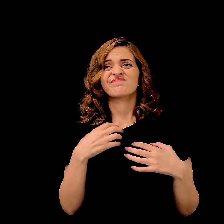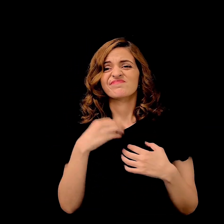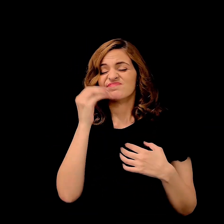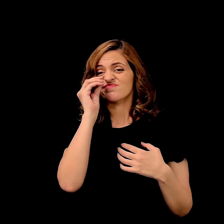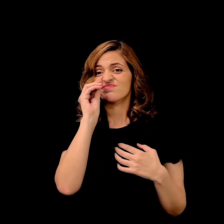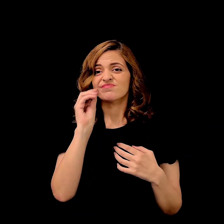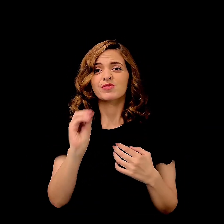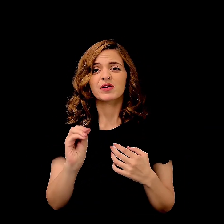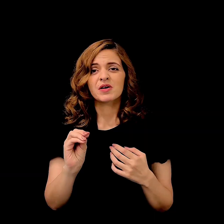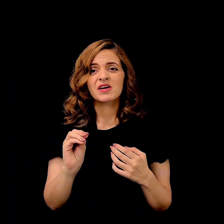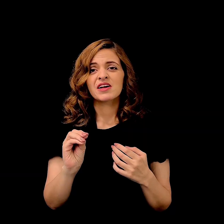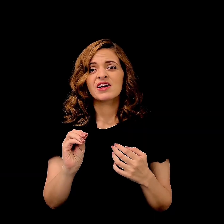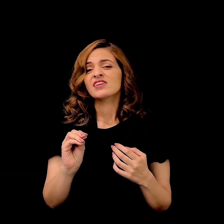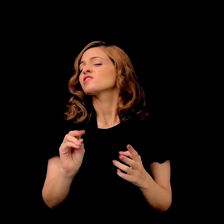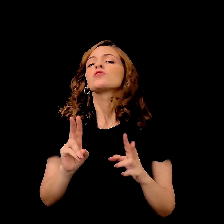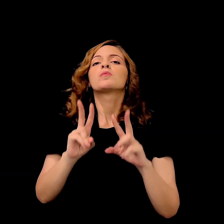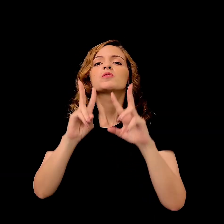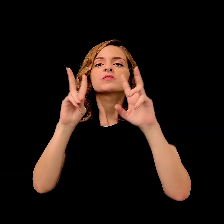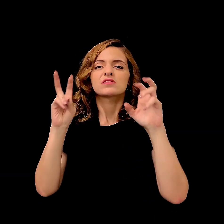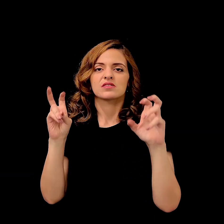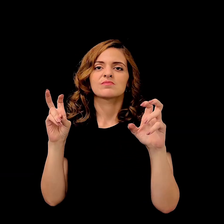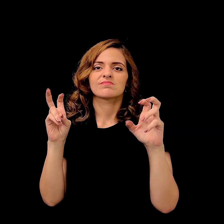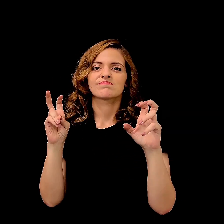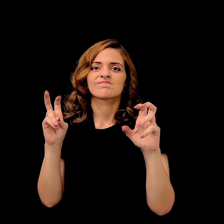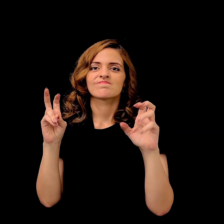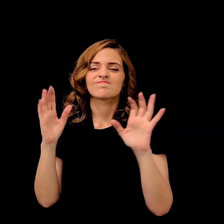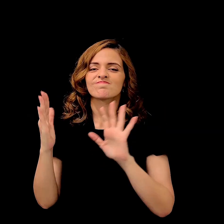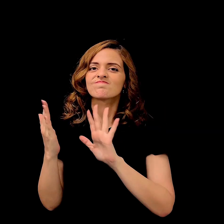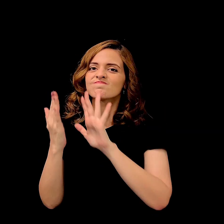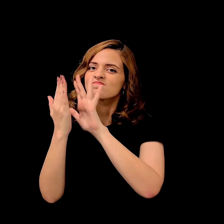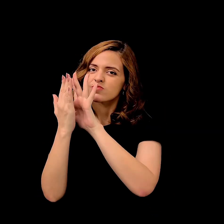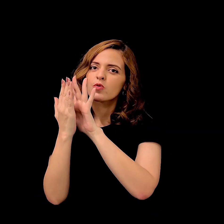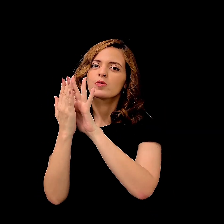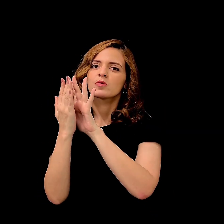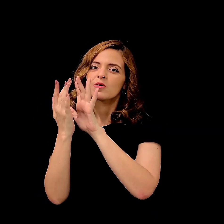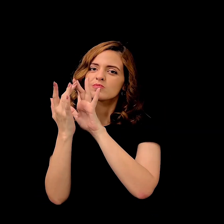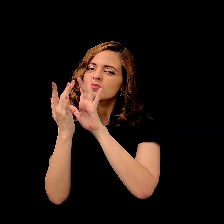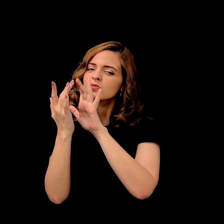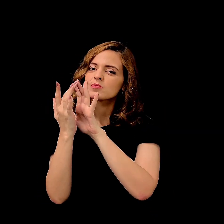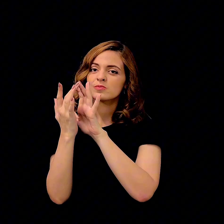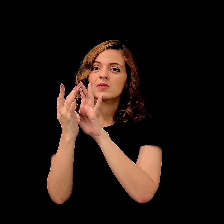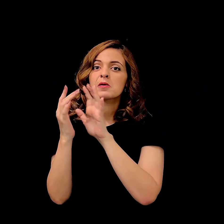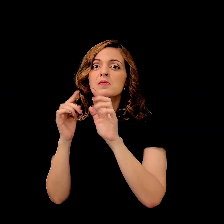trata espiritualmente. Mas quando a pessoa